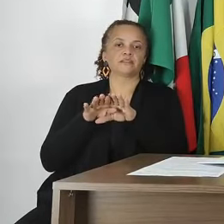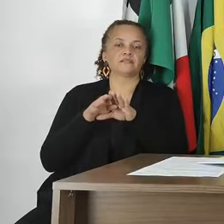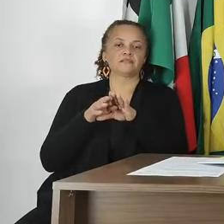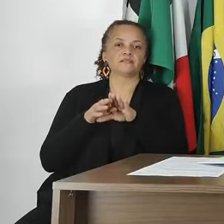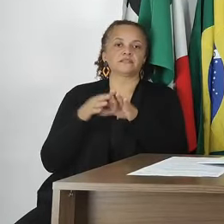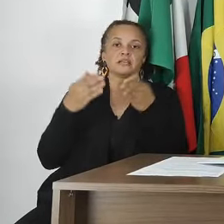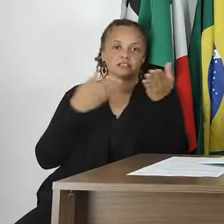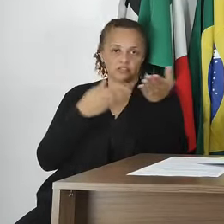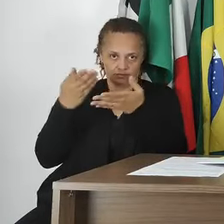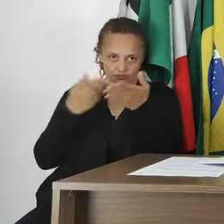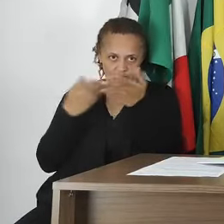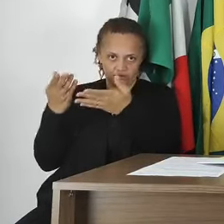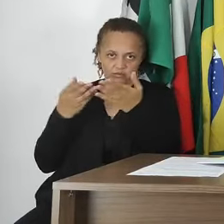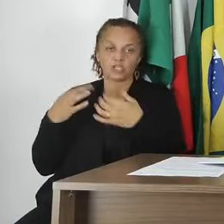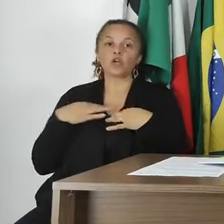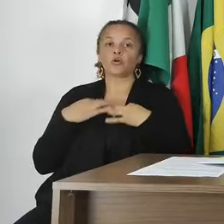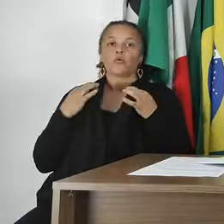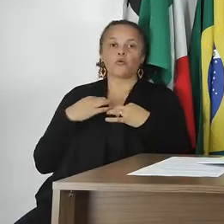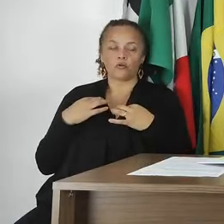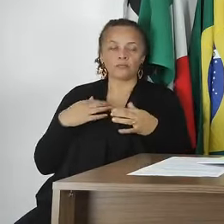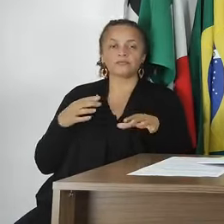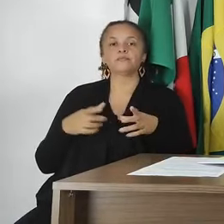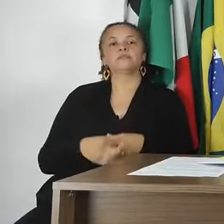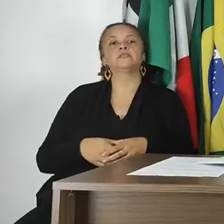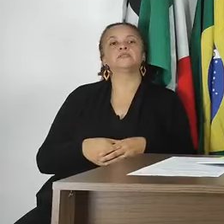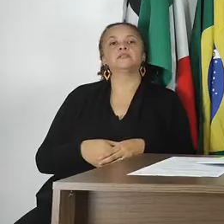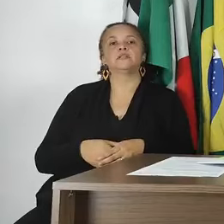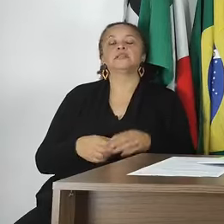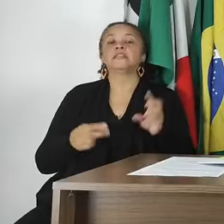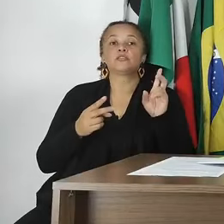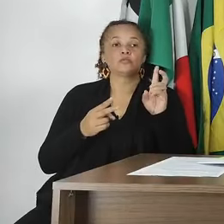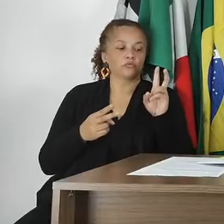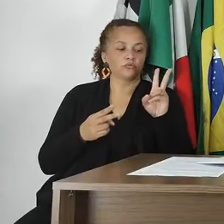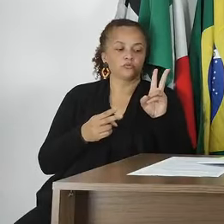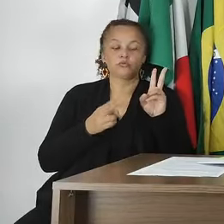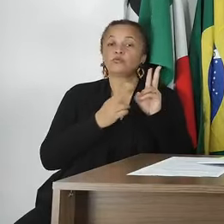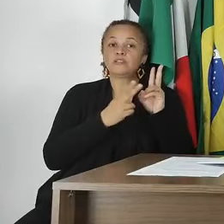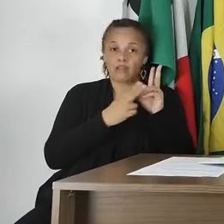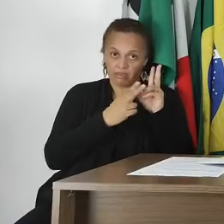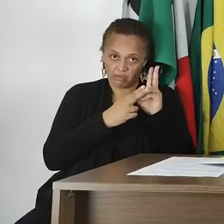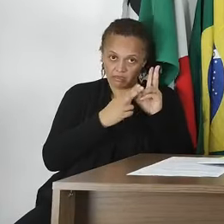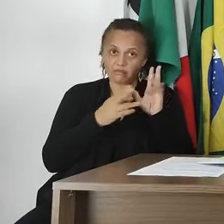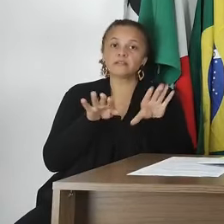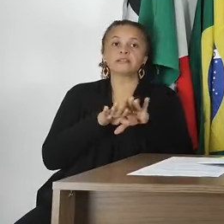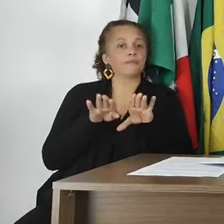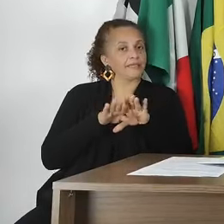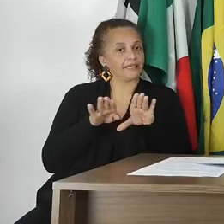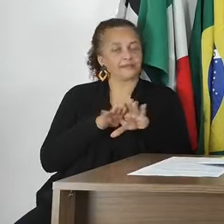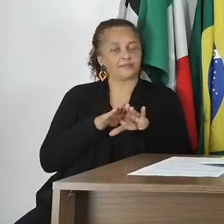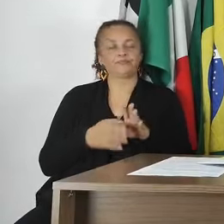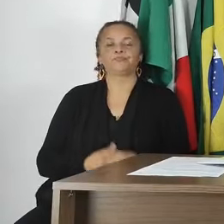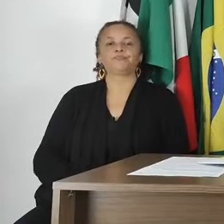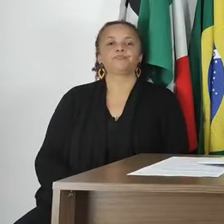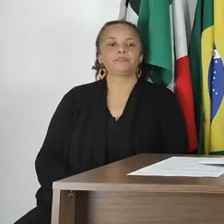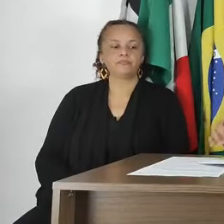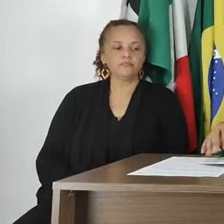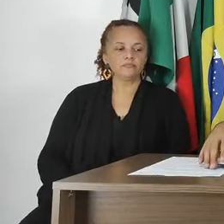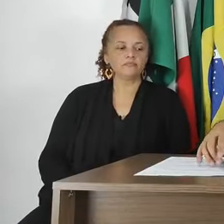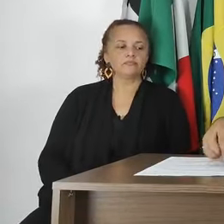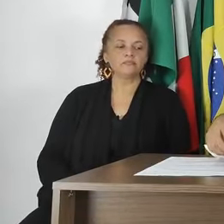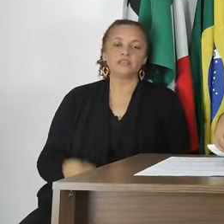as instituições onde as pessoas, lá na tribo, a tribo dos índios. Nossa, nós